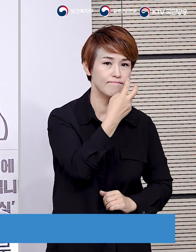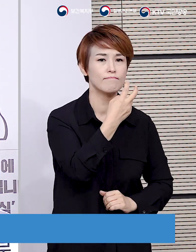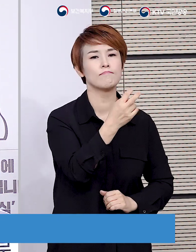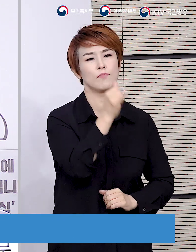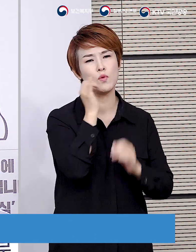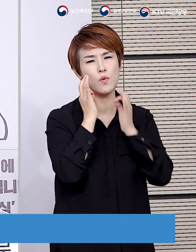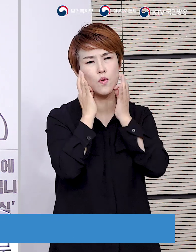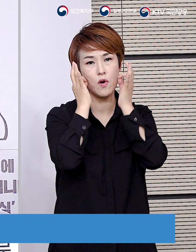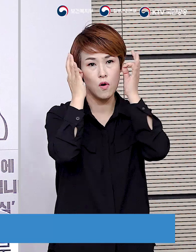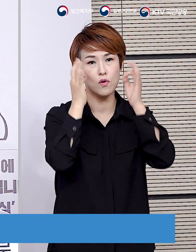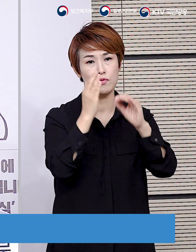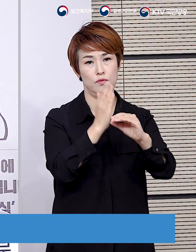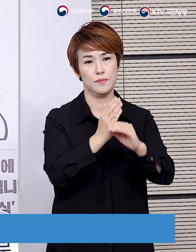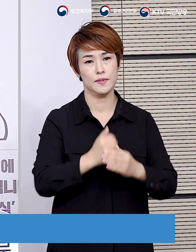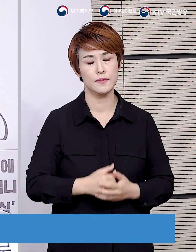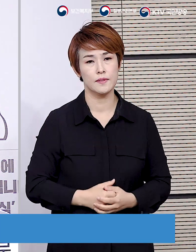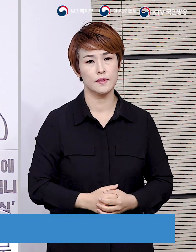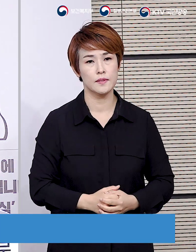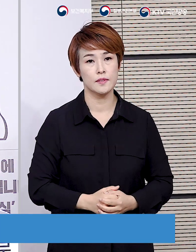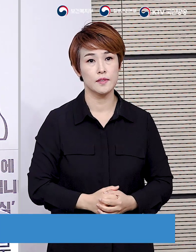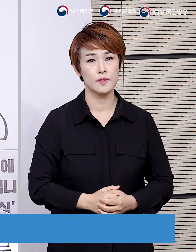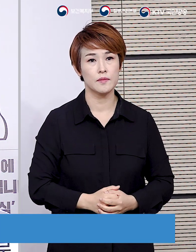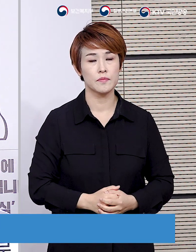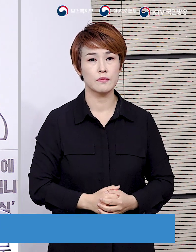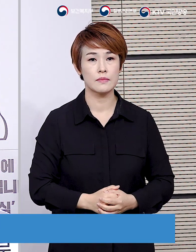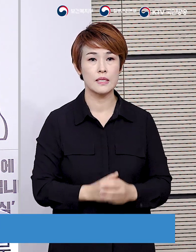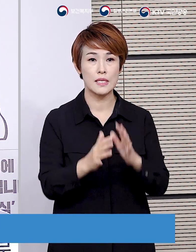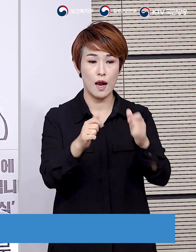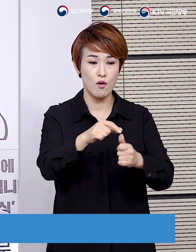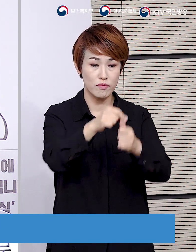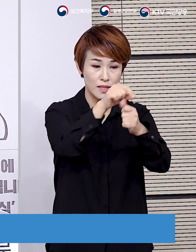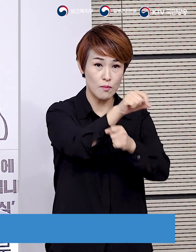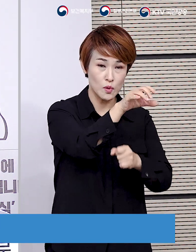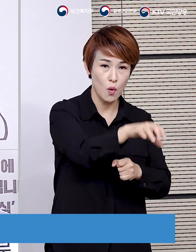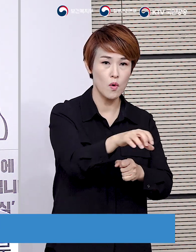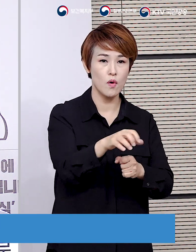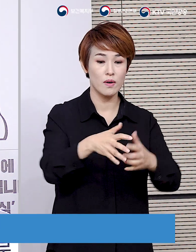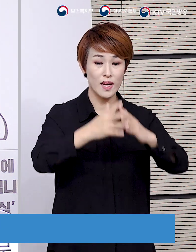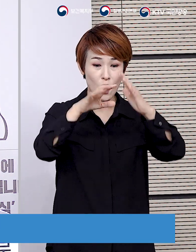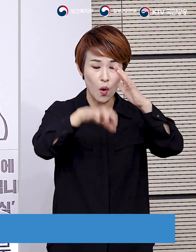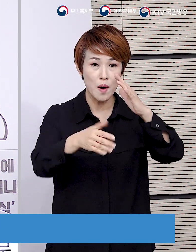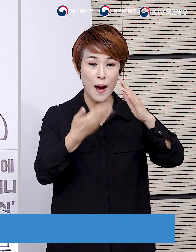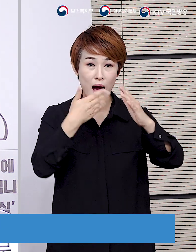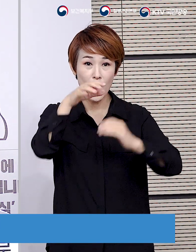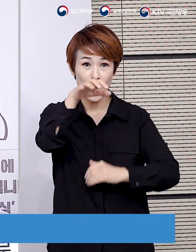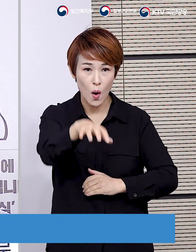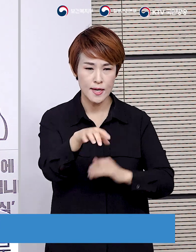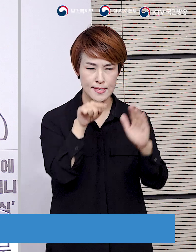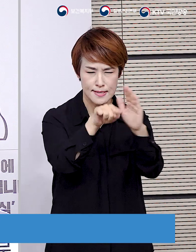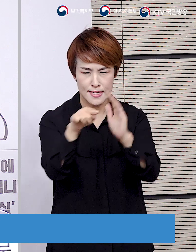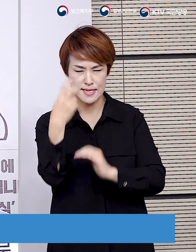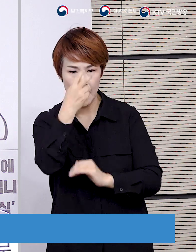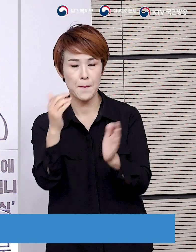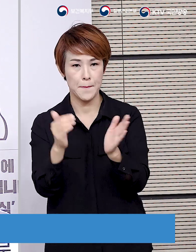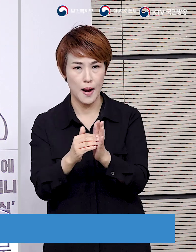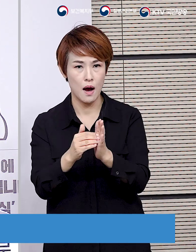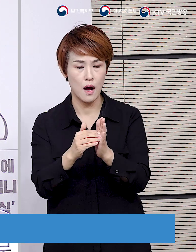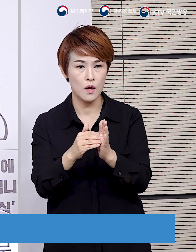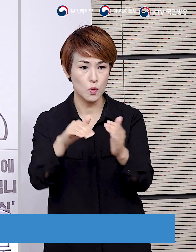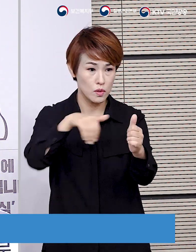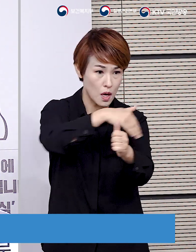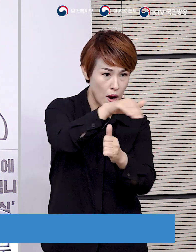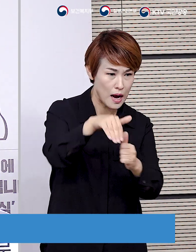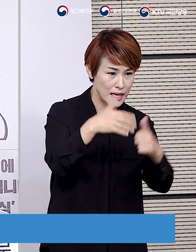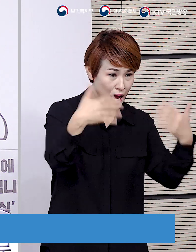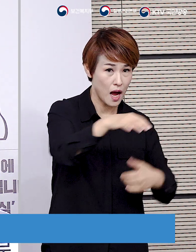찾고 점검하는 노력을 기울이고 있습니다. 인력사무소나 한바식당 등을 점검하였으며